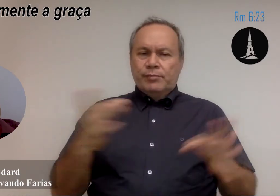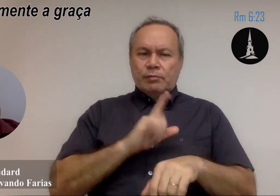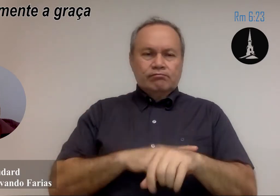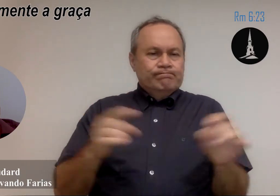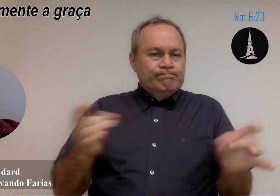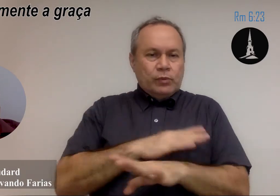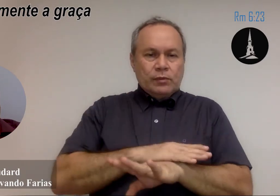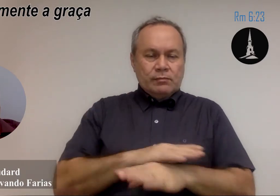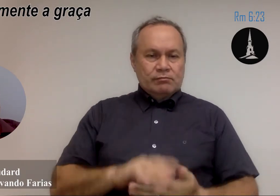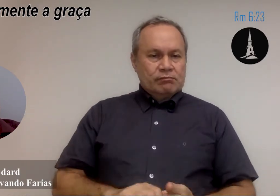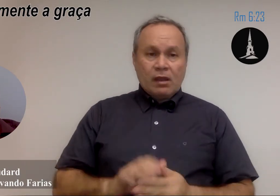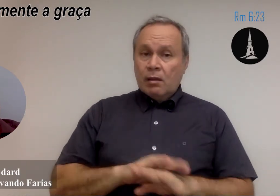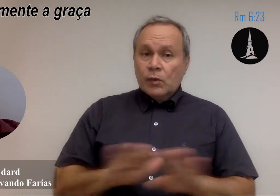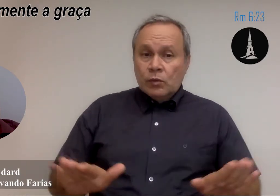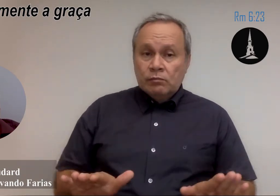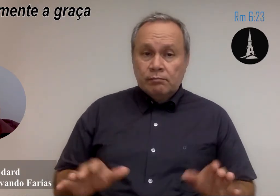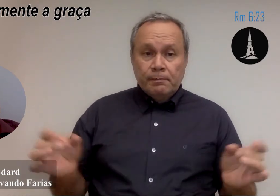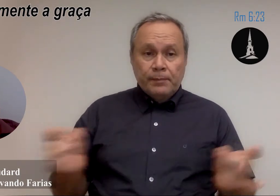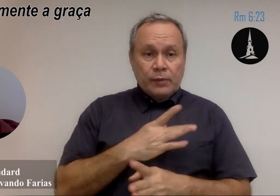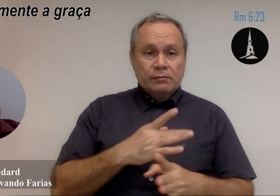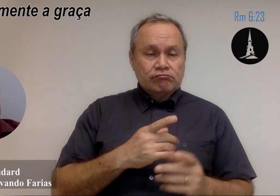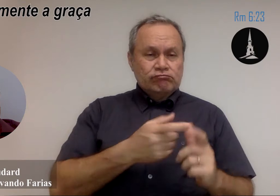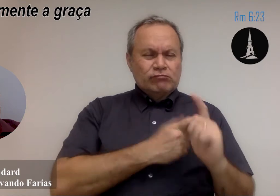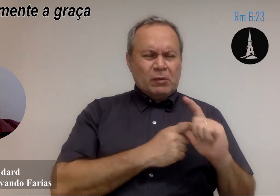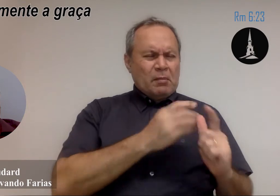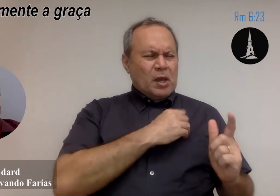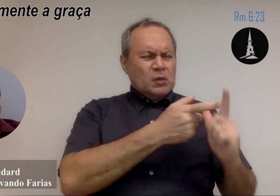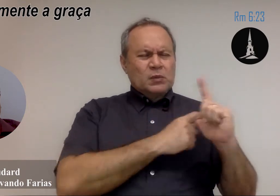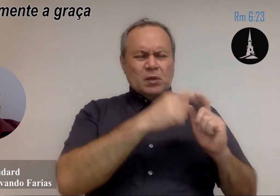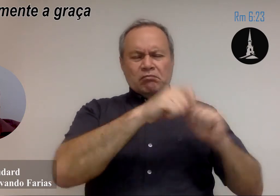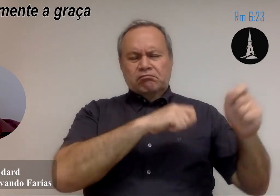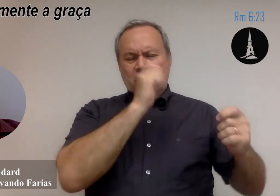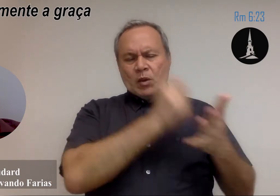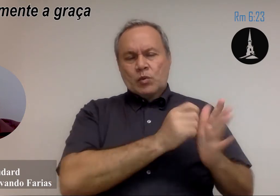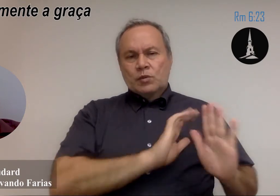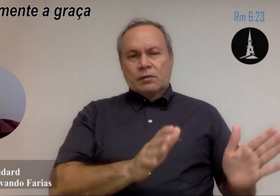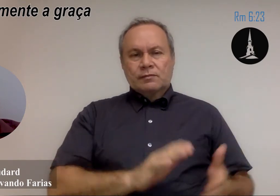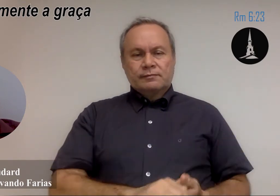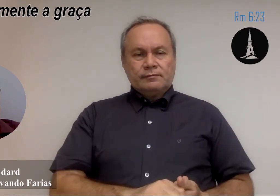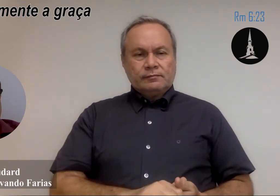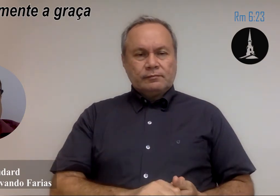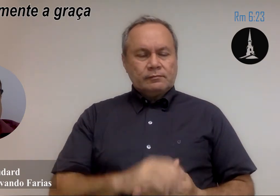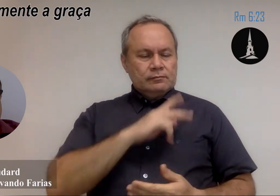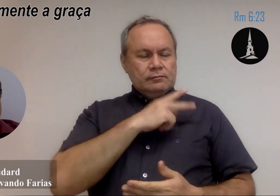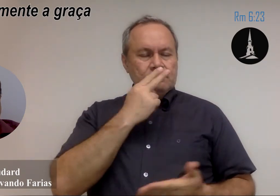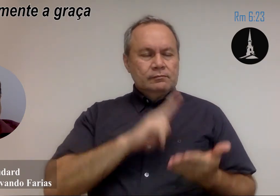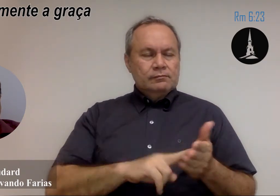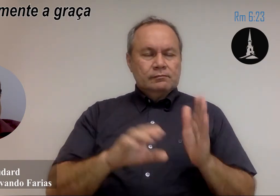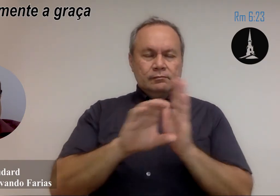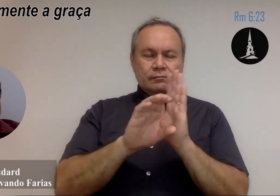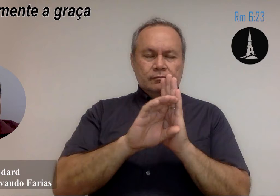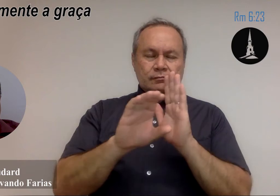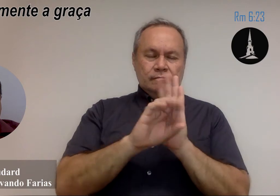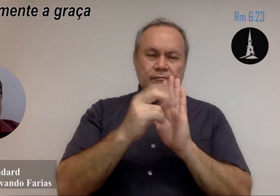expressão tetelestai, que significa a dívida já está paga. Paulo, escrevendo aos Colossenses, no capítulo 2, ele disse